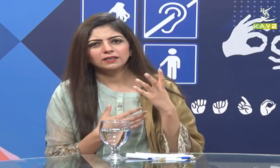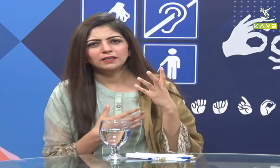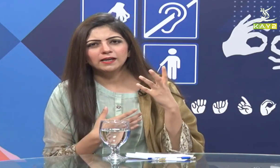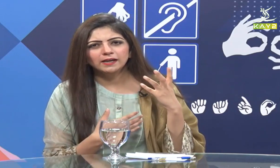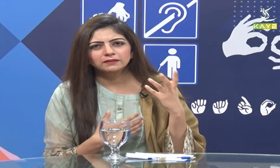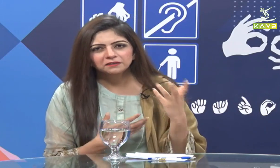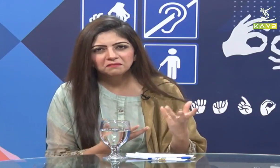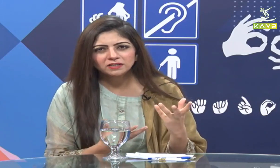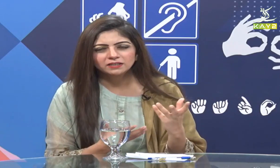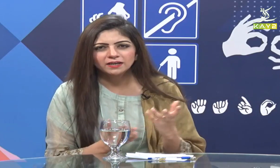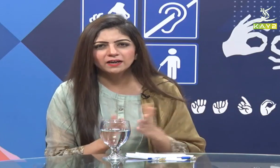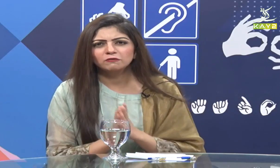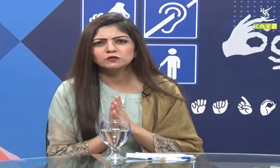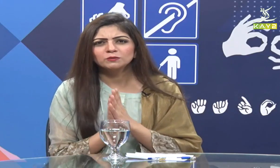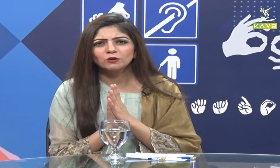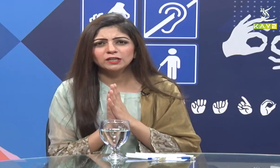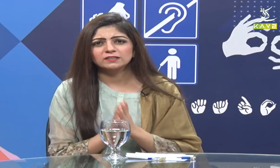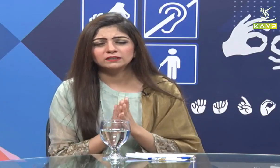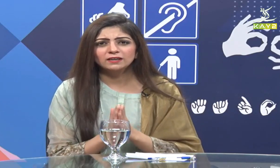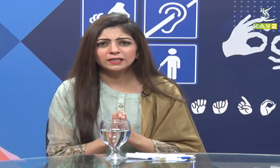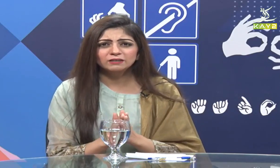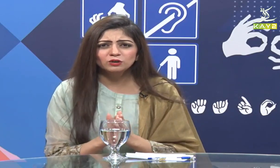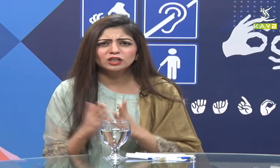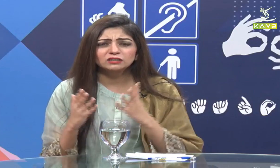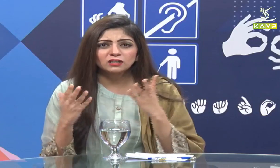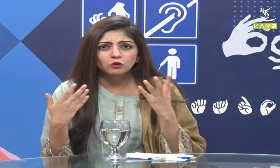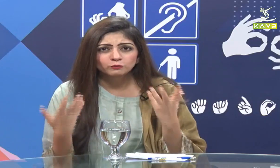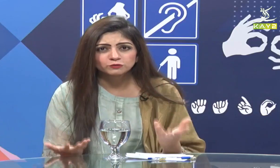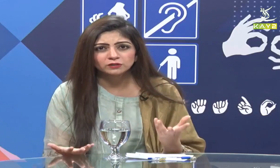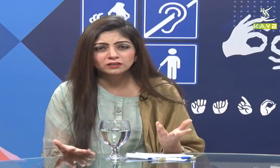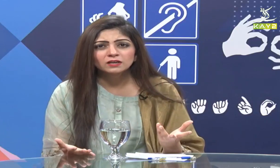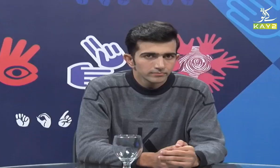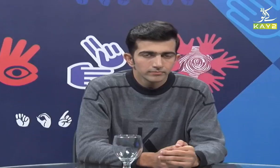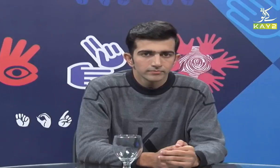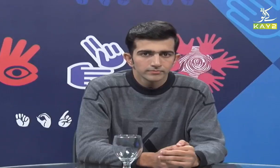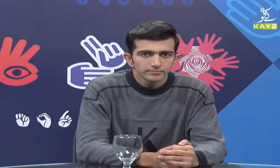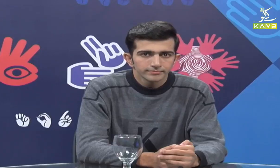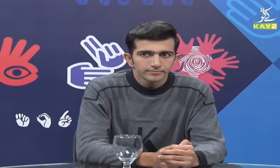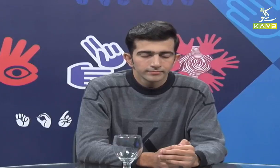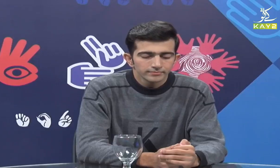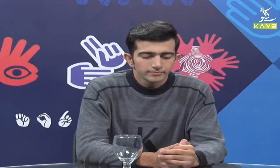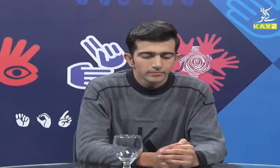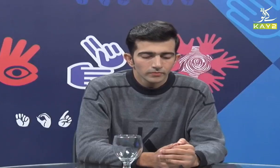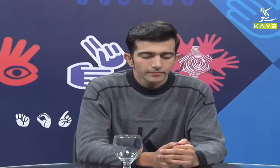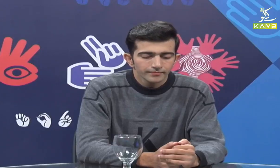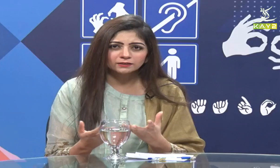ने एक कमी दी है, अगर वो सुन बोल नहीं सकता, लेकिन वो इतने खूबसूरत मट्टी से बने हुए मुजस्मे बनाता है